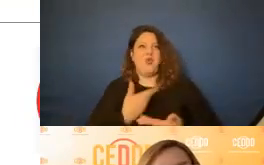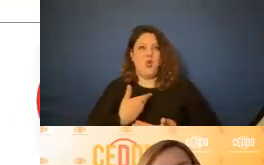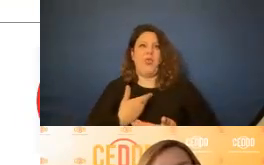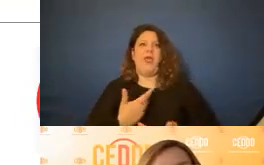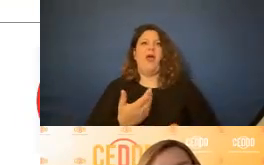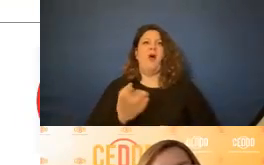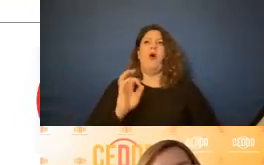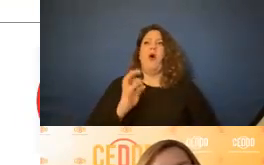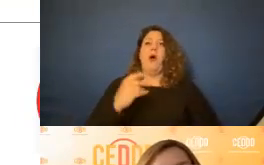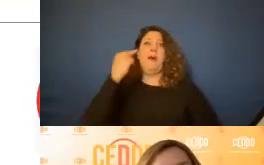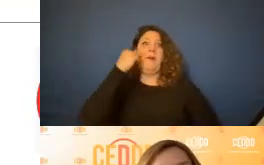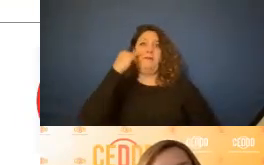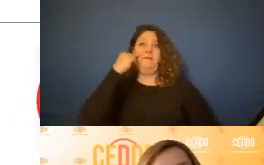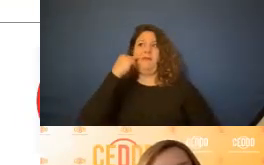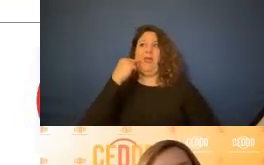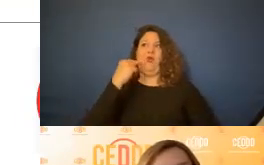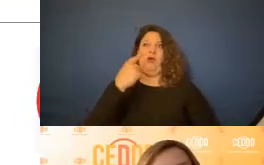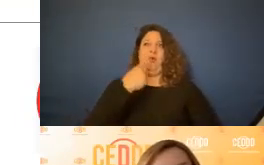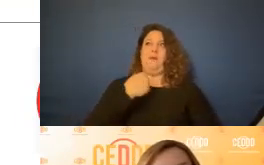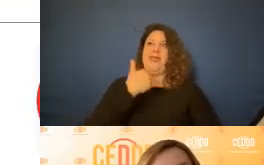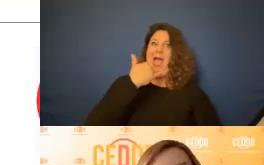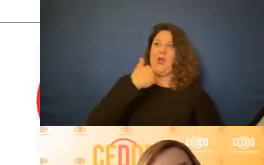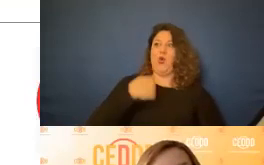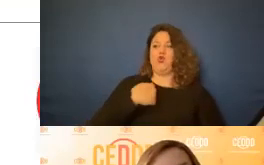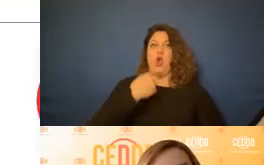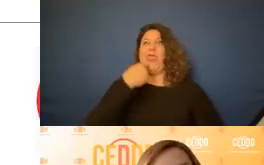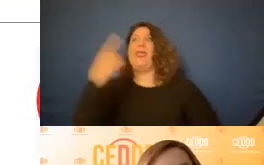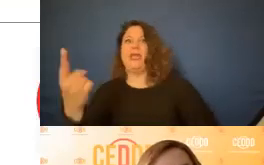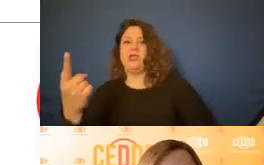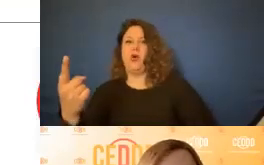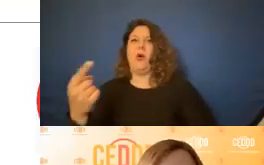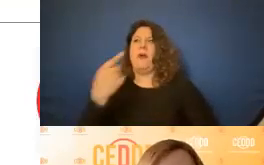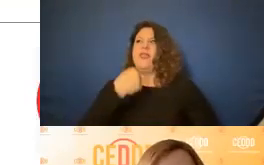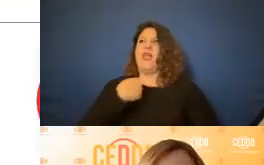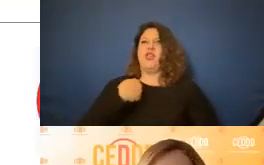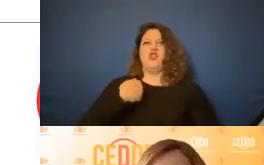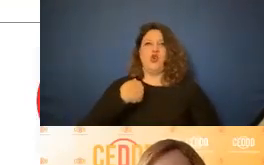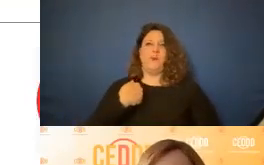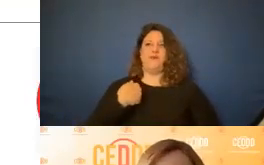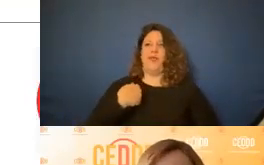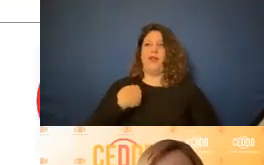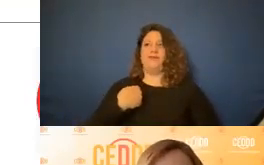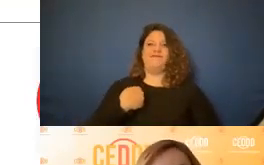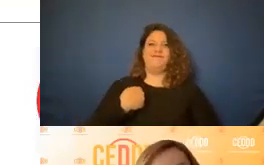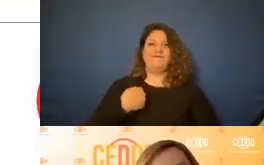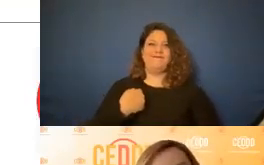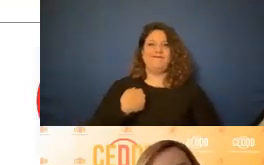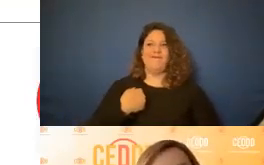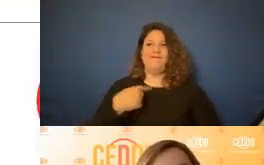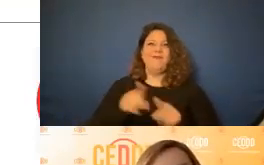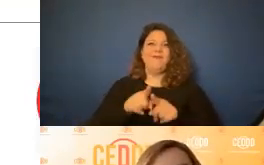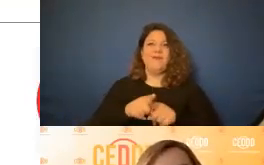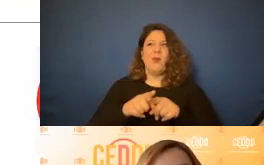les califiquen de chivato, lo hemos dicho antes, para que les llamen gallinas, cobardes, nenazas, estereotipos que están en la orden